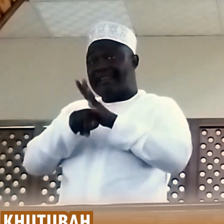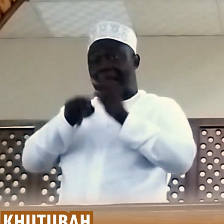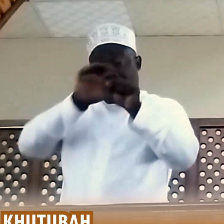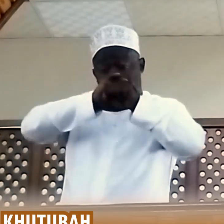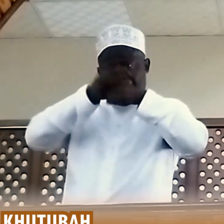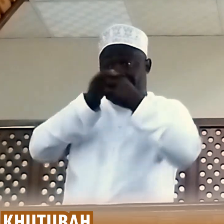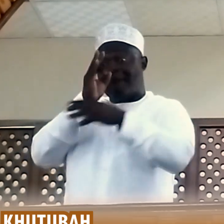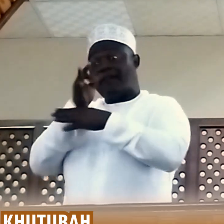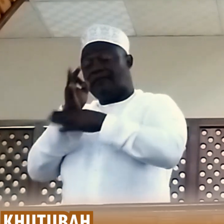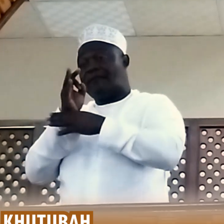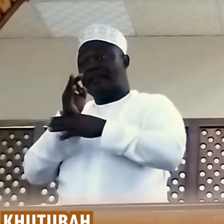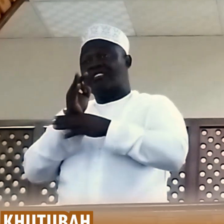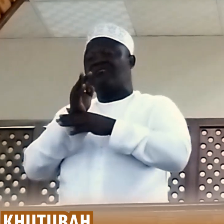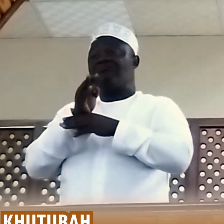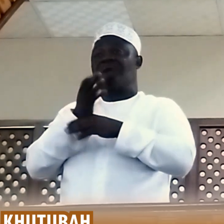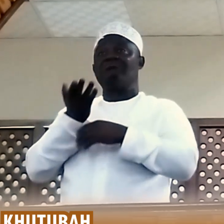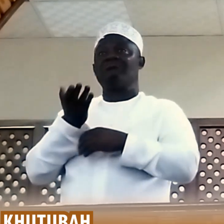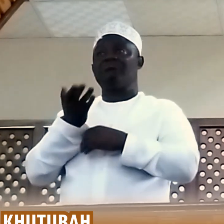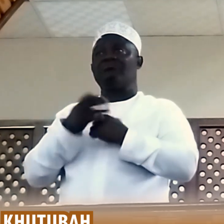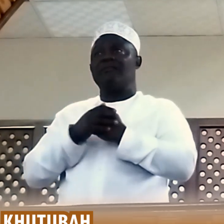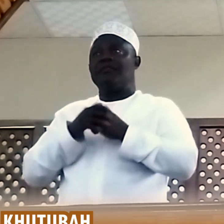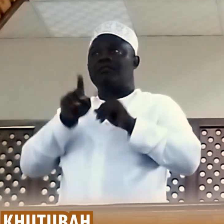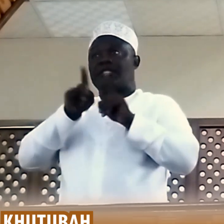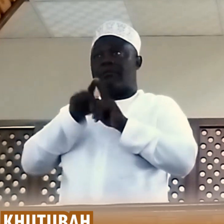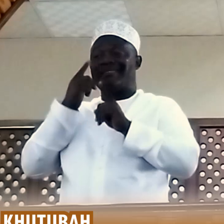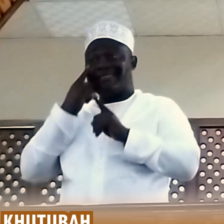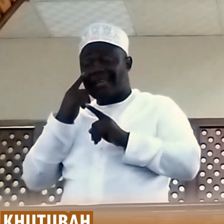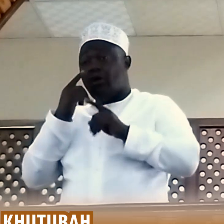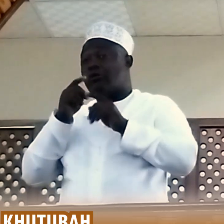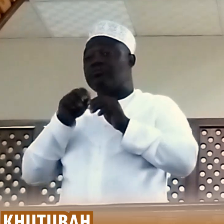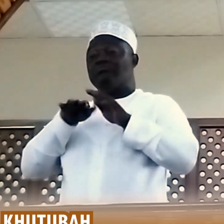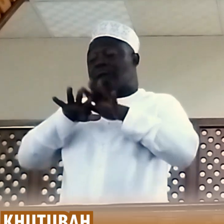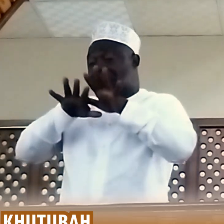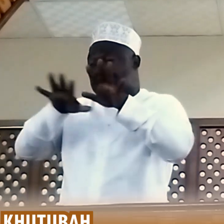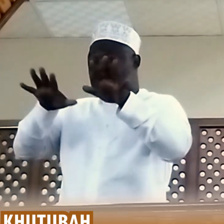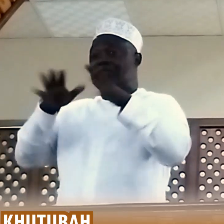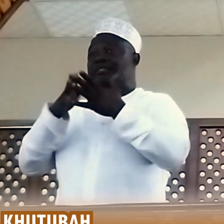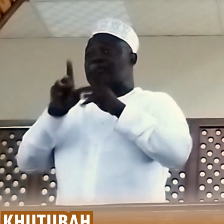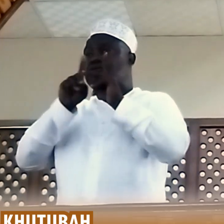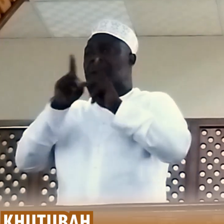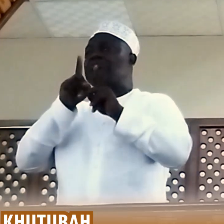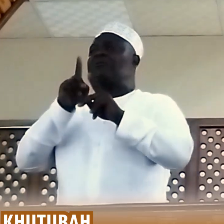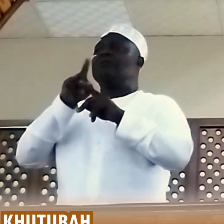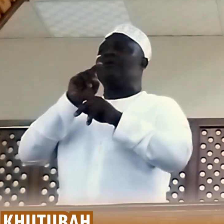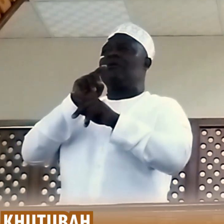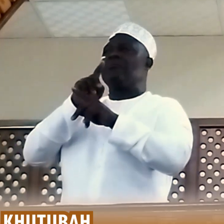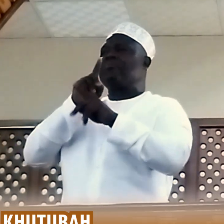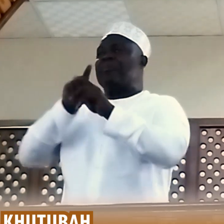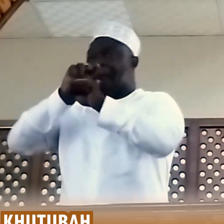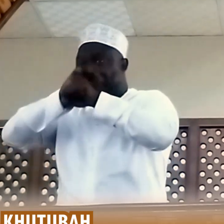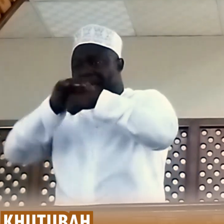سواء سميت هدية أو مكافأة أو تركة